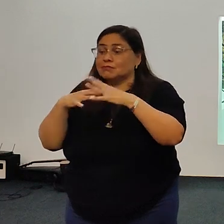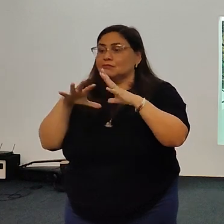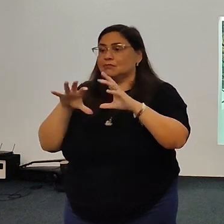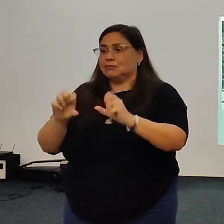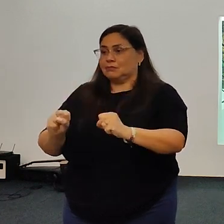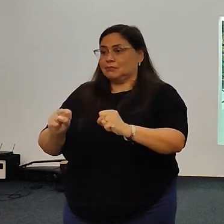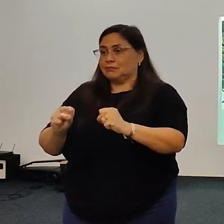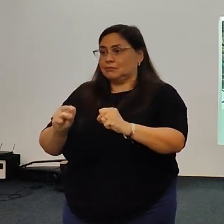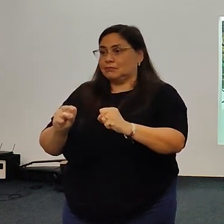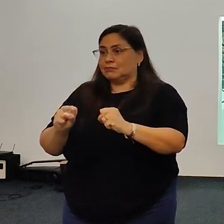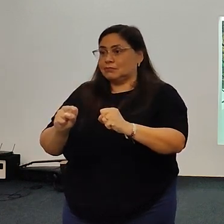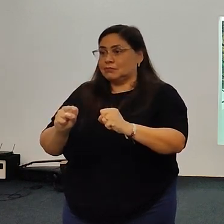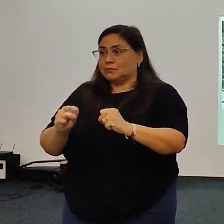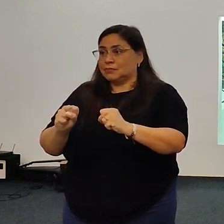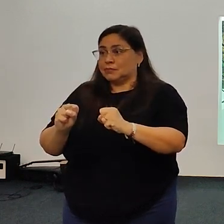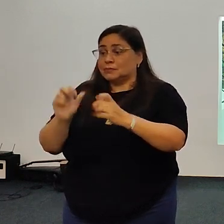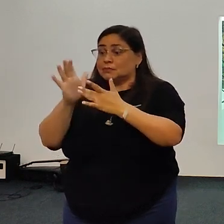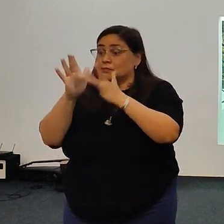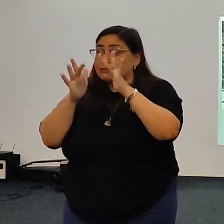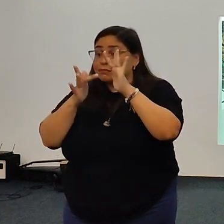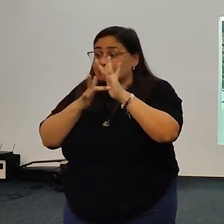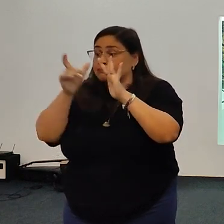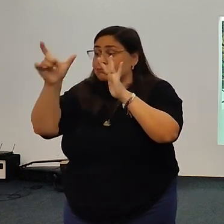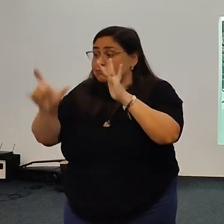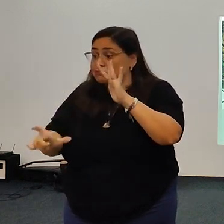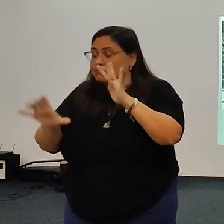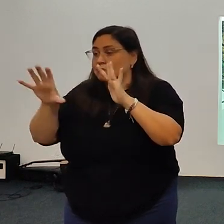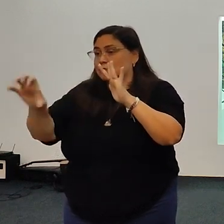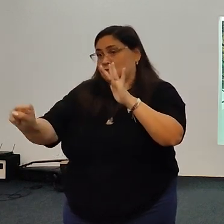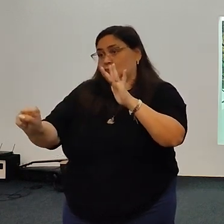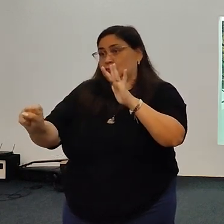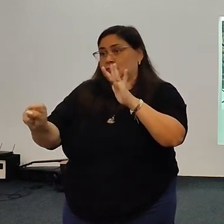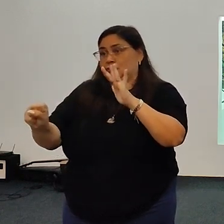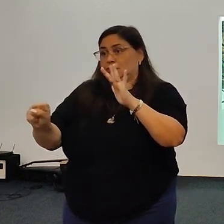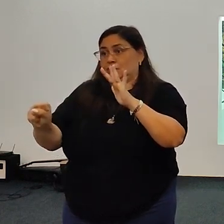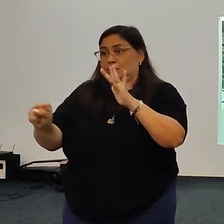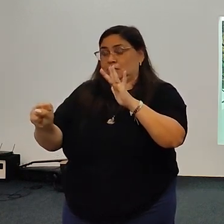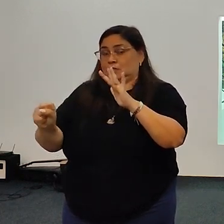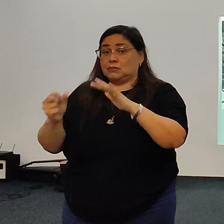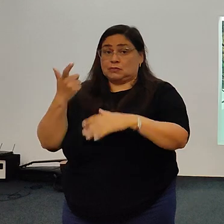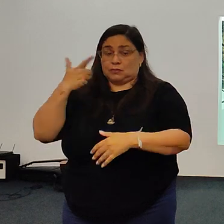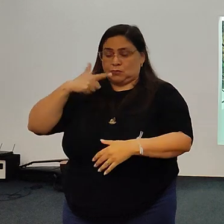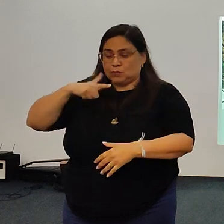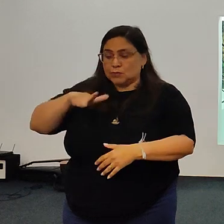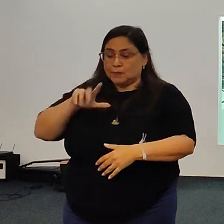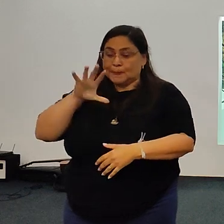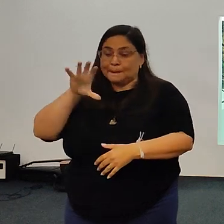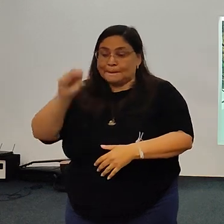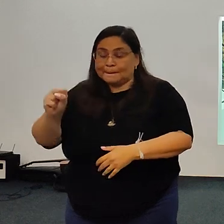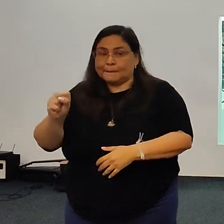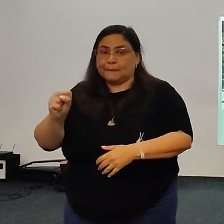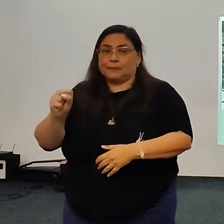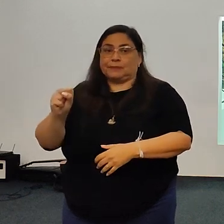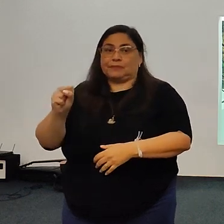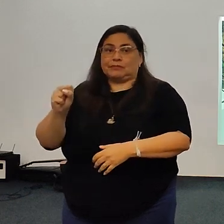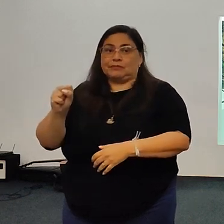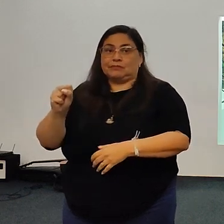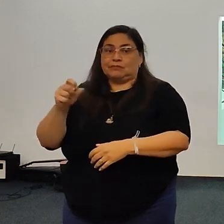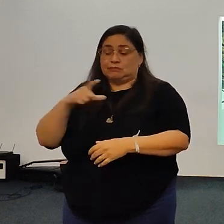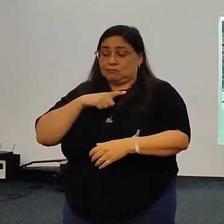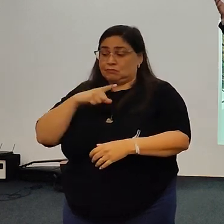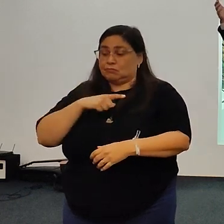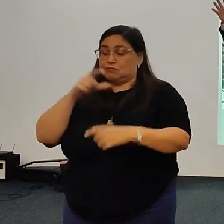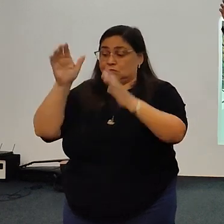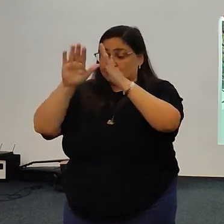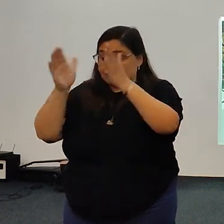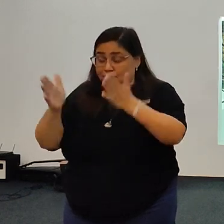mãos apalparam, ou seja, você só apalpa matéria. Você não apalpa uma ideia de Deus, você não apalpa